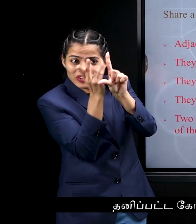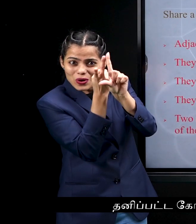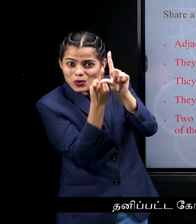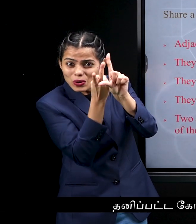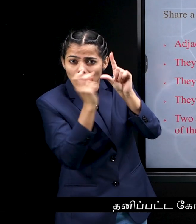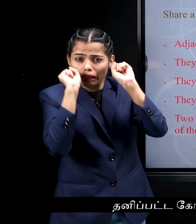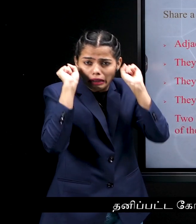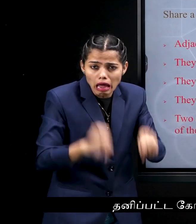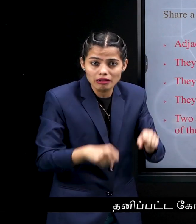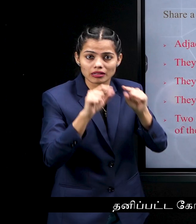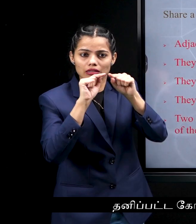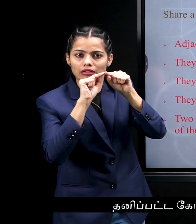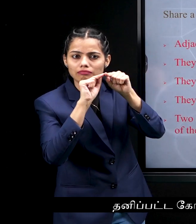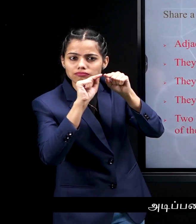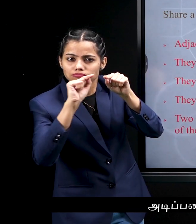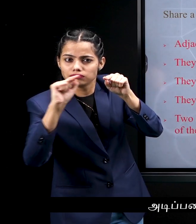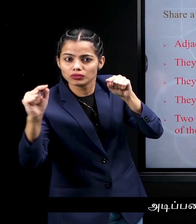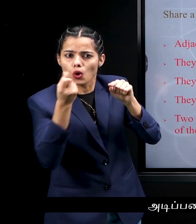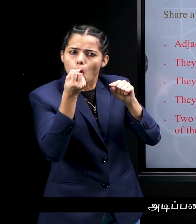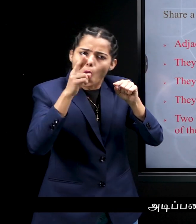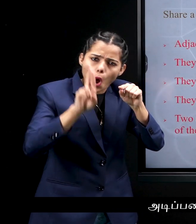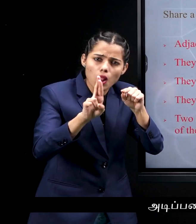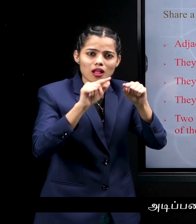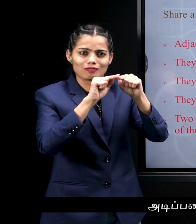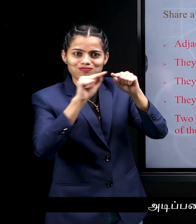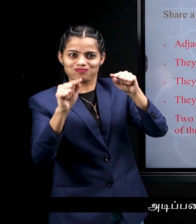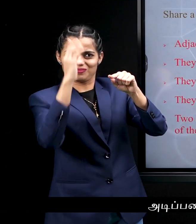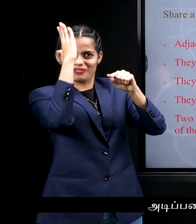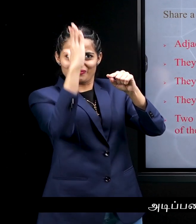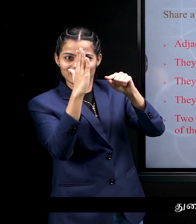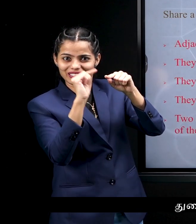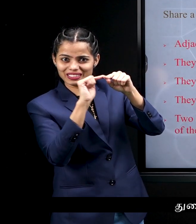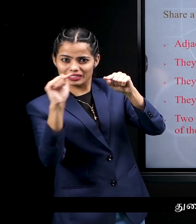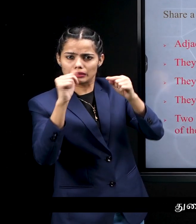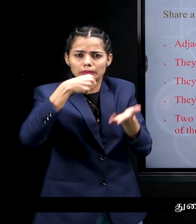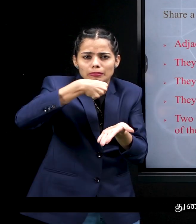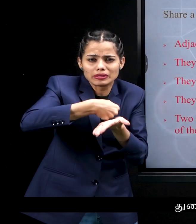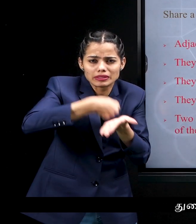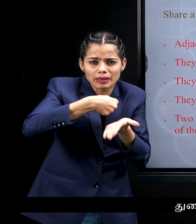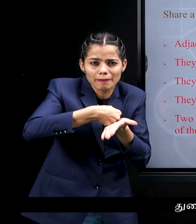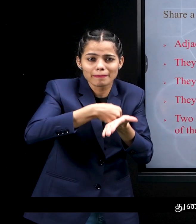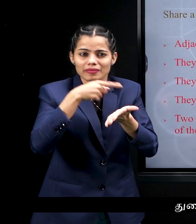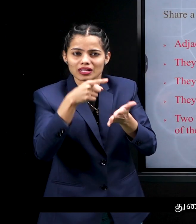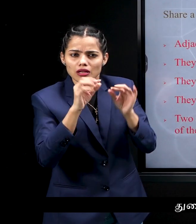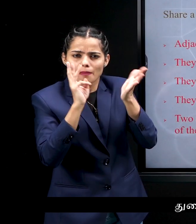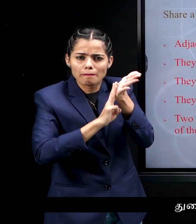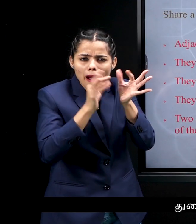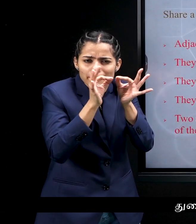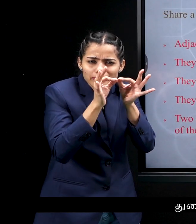அளவீடுகளின் கூட்டுத்தொகையின் அடிப்படையில் இரண்டு அடுத்தடுத்த கோணங்கள் துணை அல்லது நிரப்பியாக இருக்கலாம்.